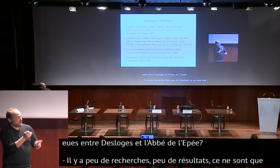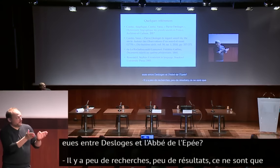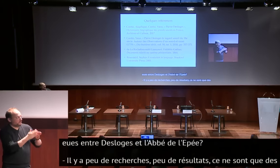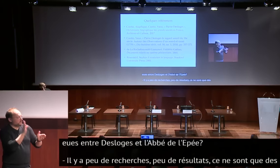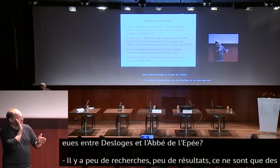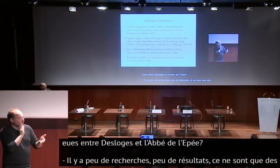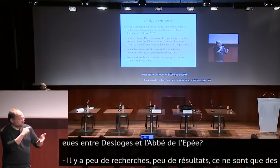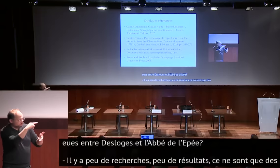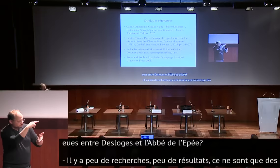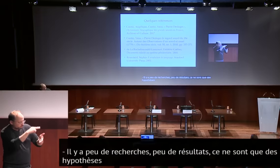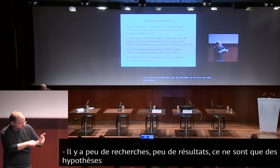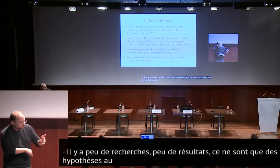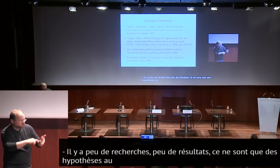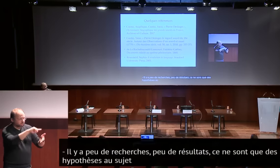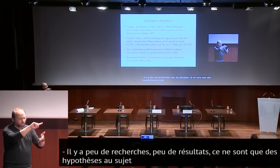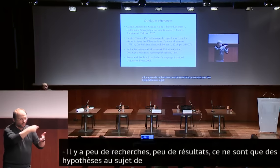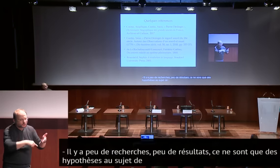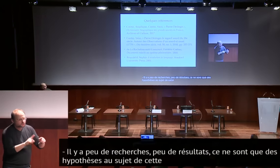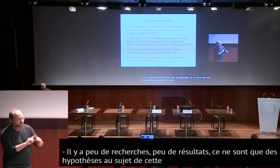relation.